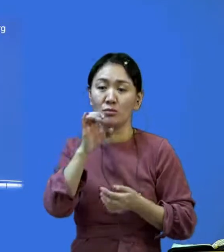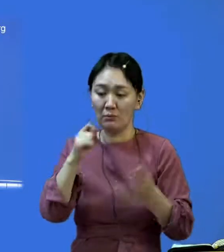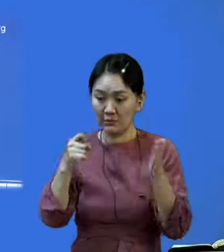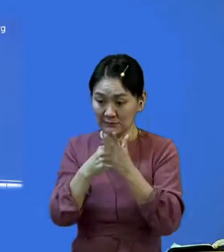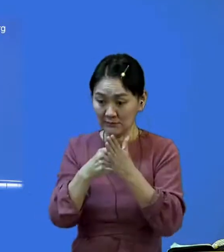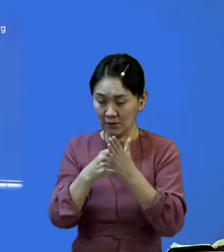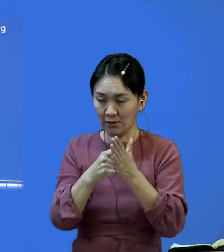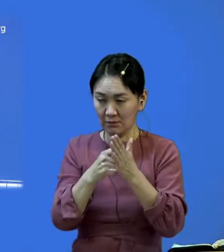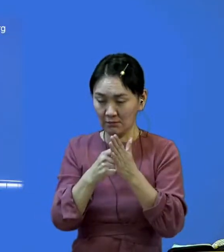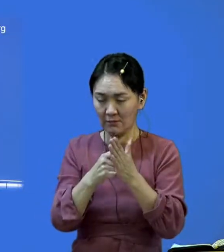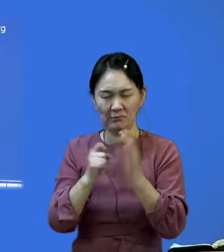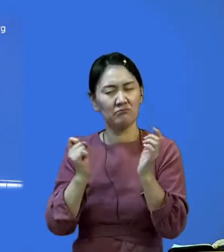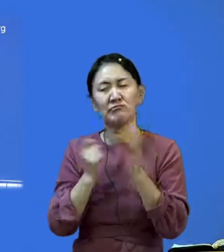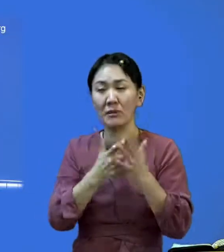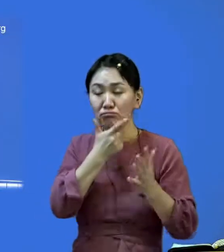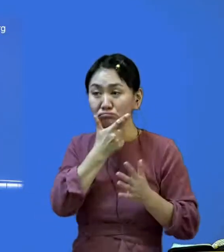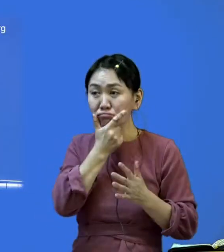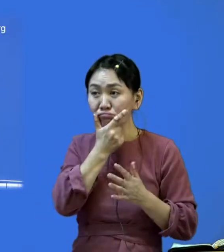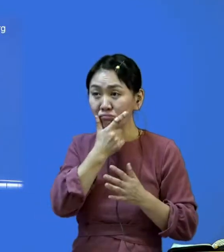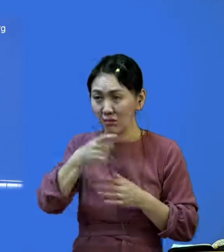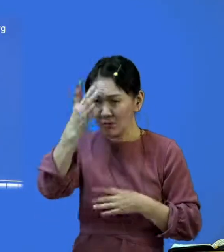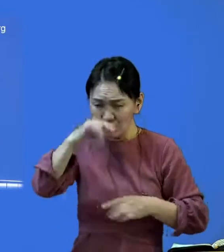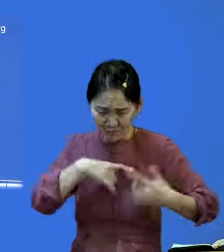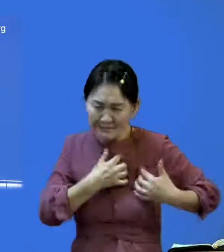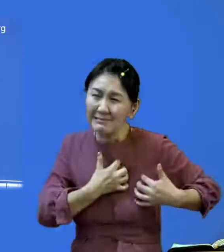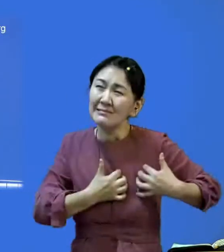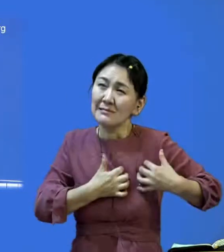бүрэн төгсөйг хүсэж байгаа бурхны зүрх сэтгэлд